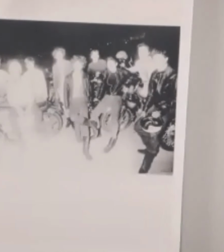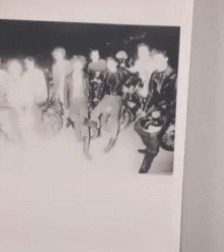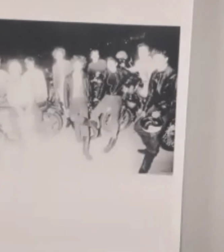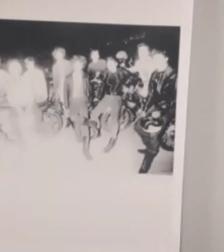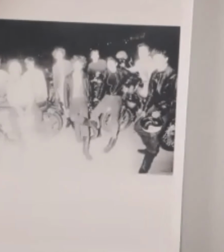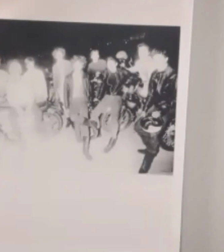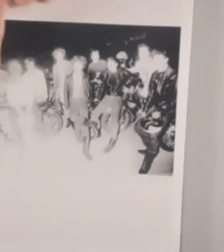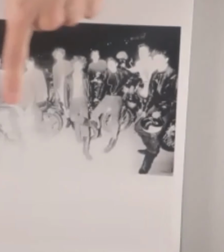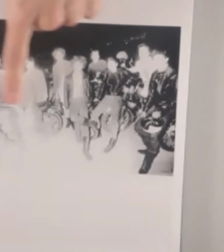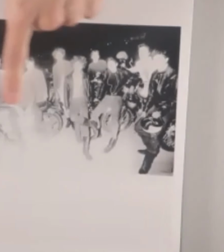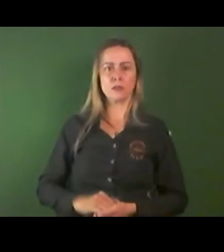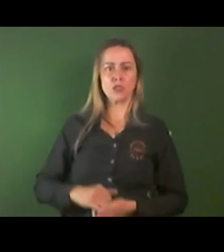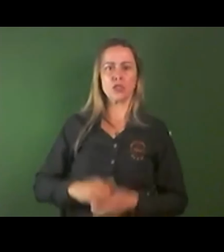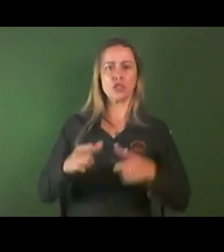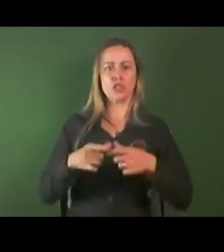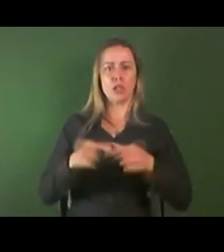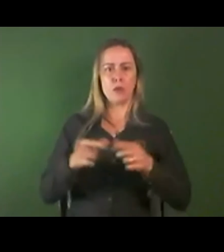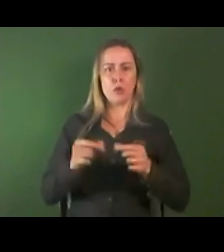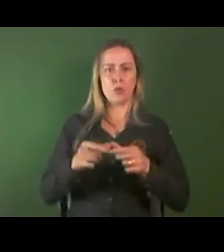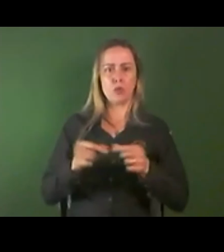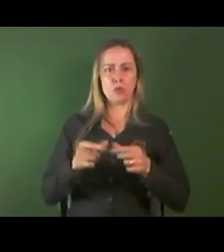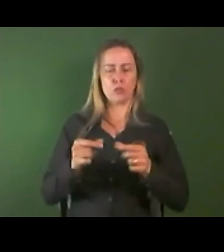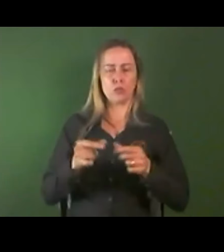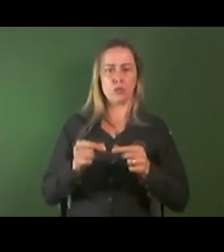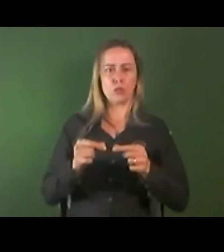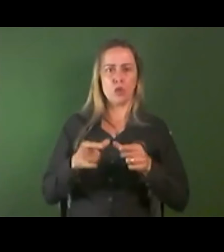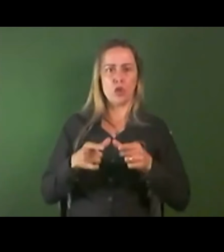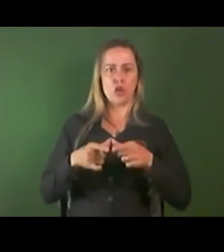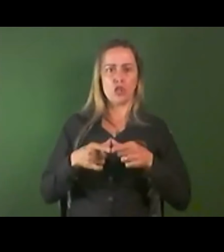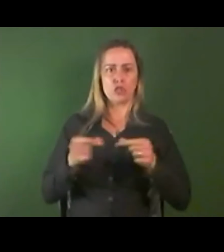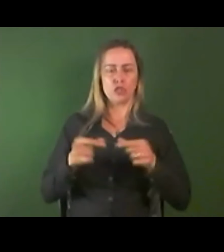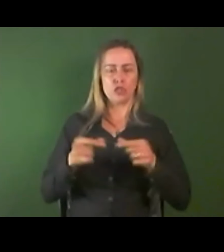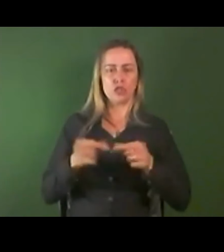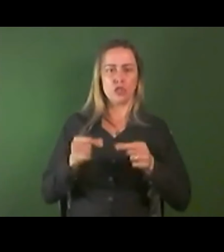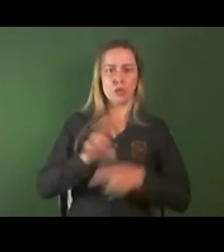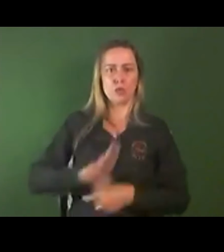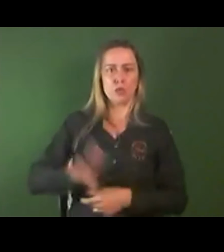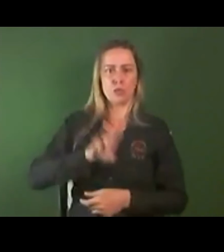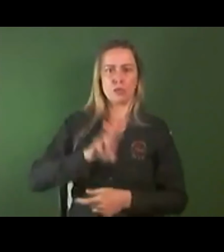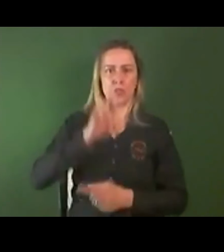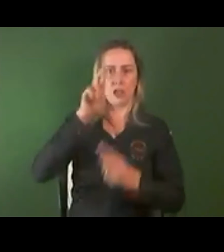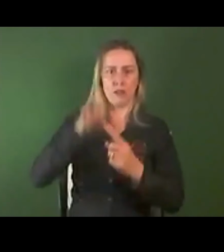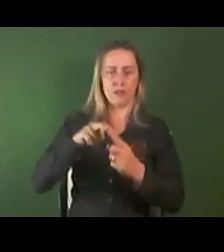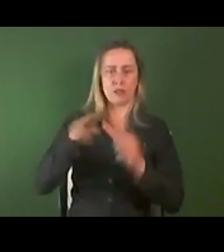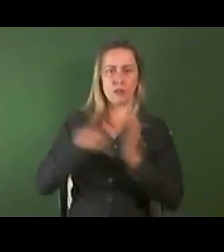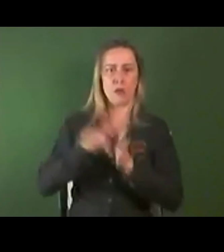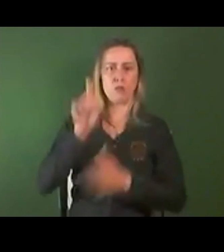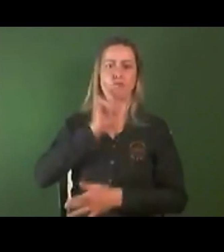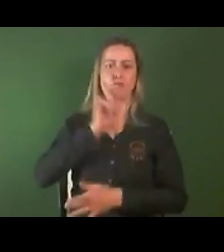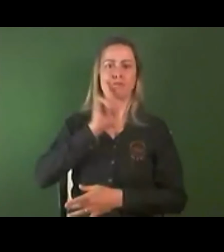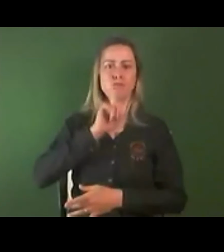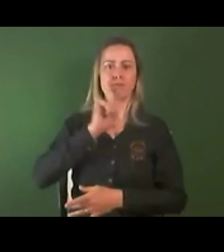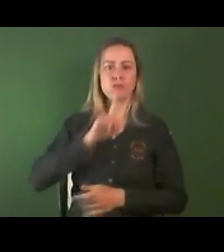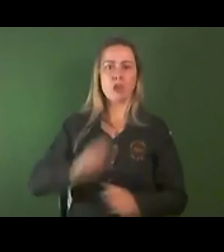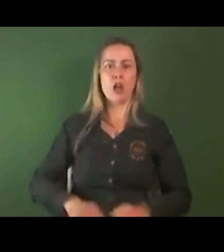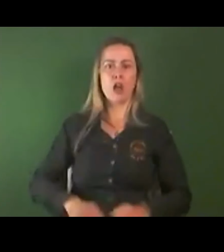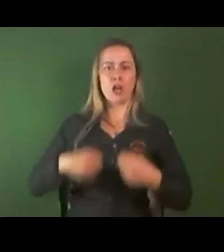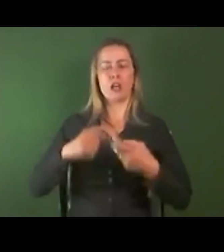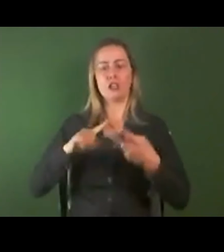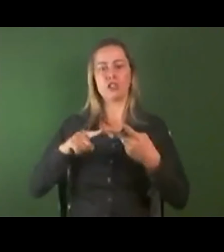Esses japoneses usando toda uma série de referências à cultura americana, né? A calça jeans, a jaqueta